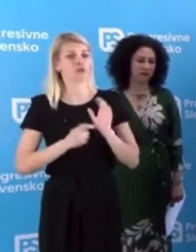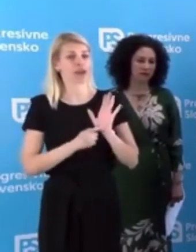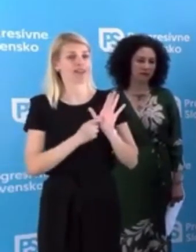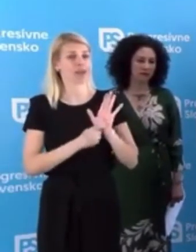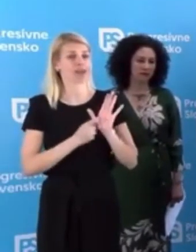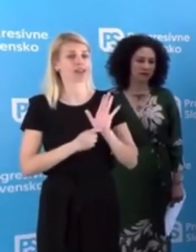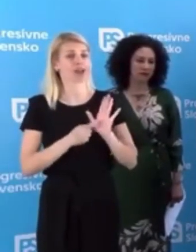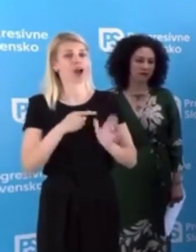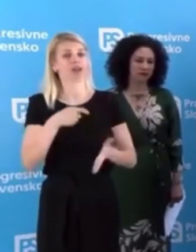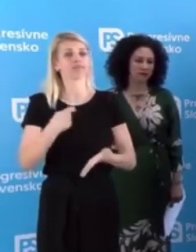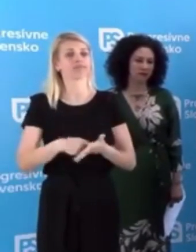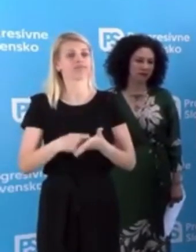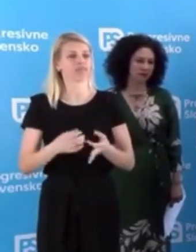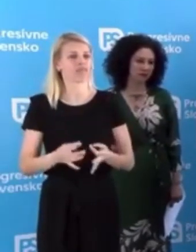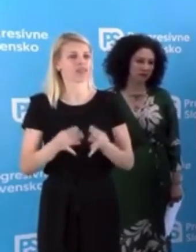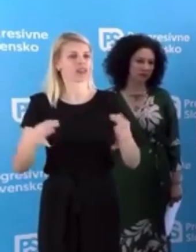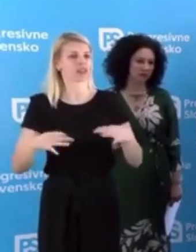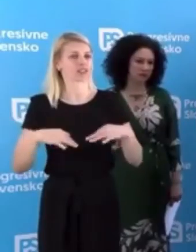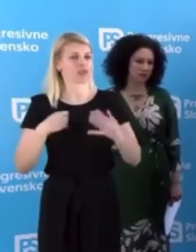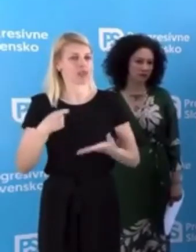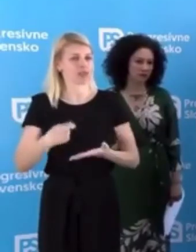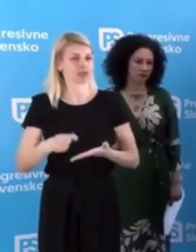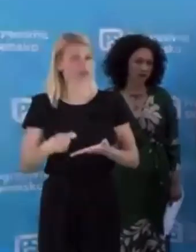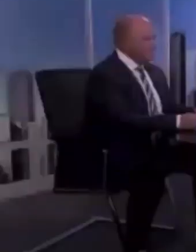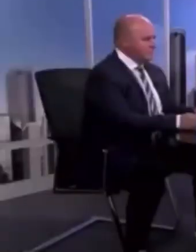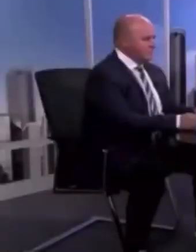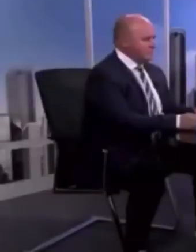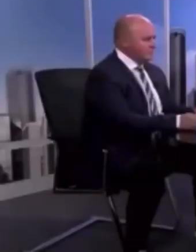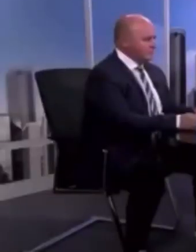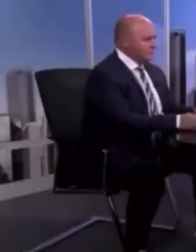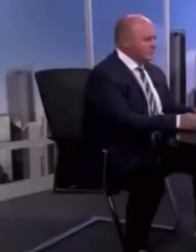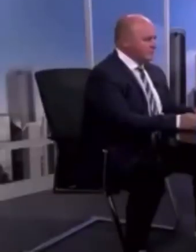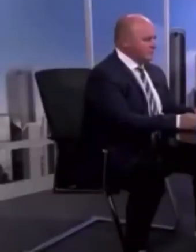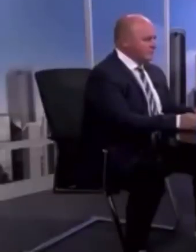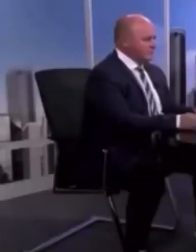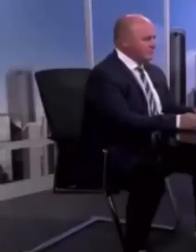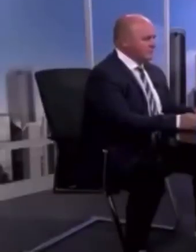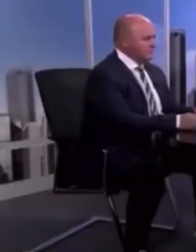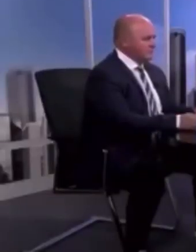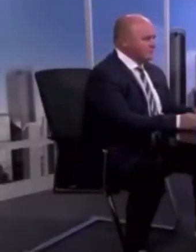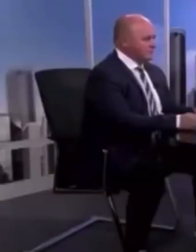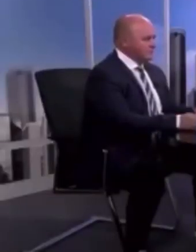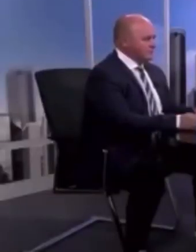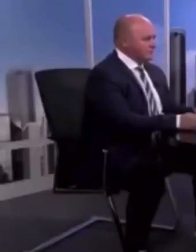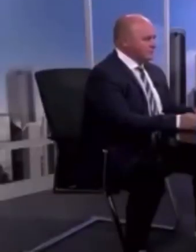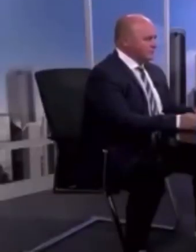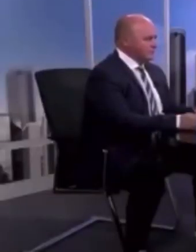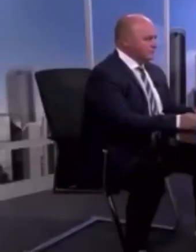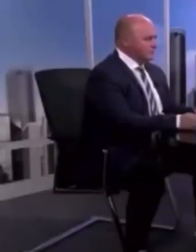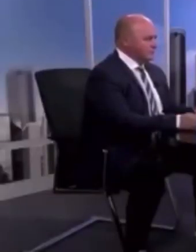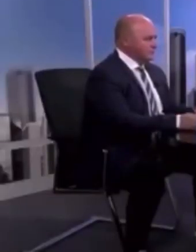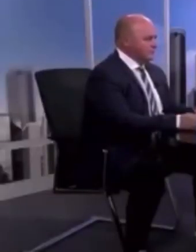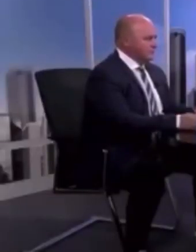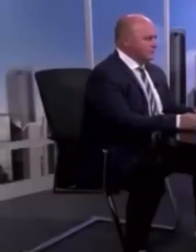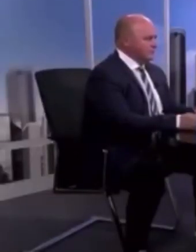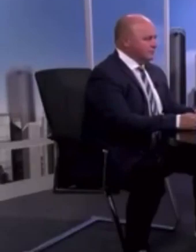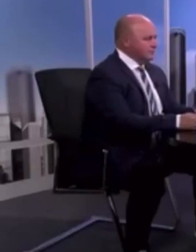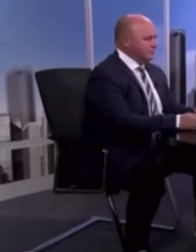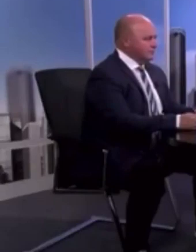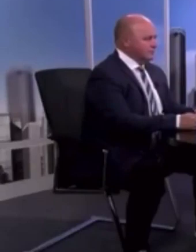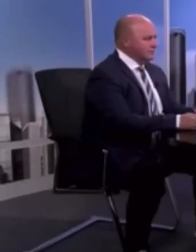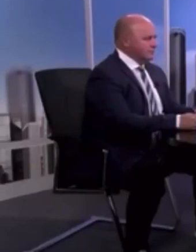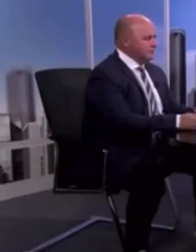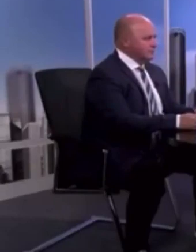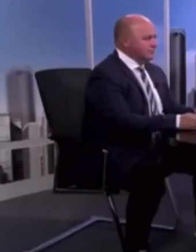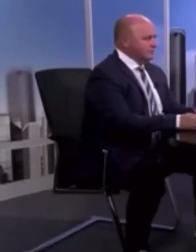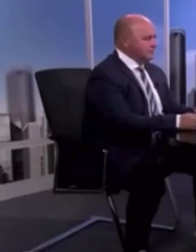tabletku, platenú z verejného zdravotného poistenia. Nevždy vyľúdi úsmev na tvári, keď počujem, že